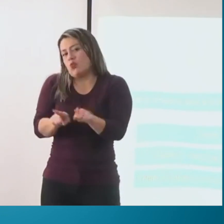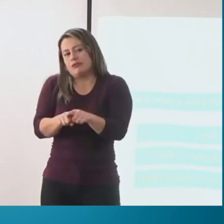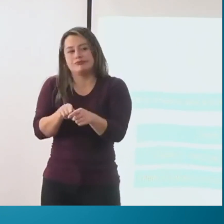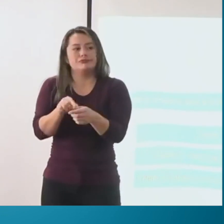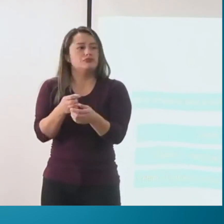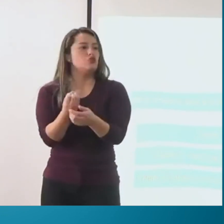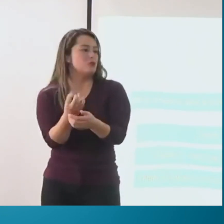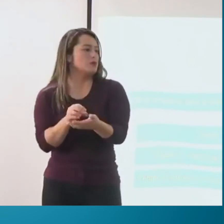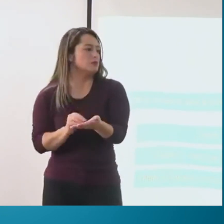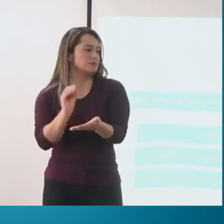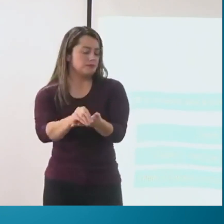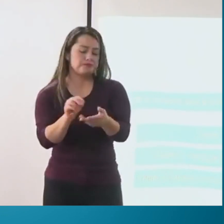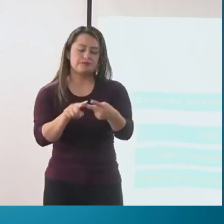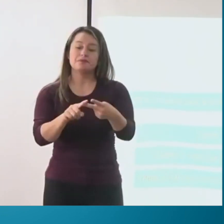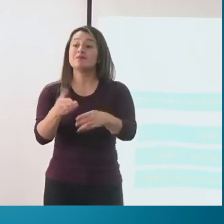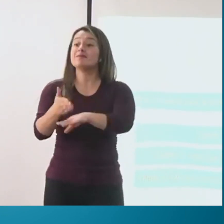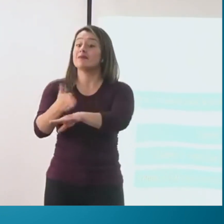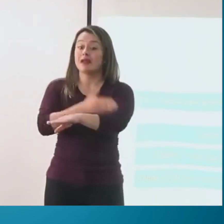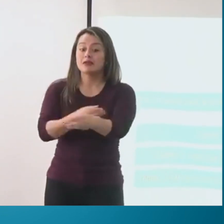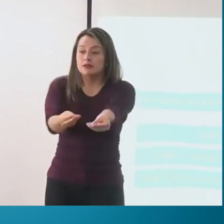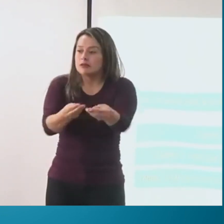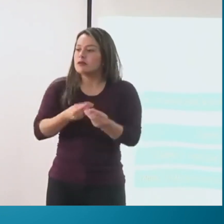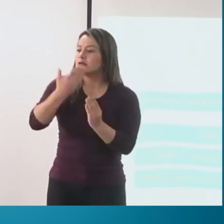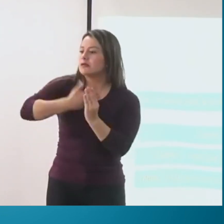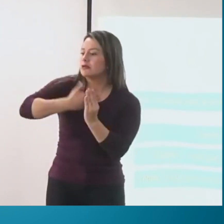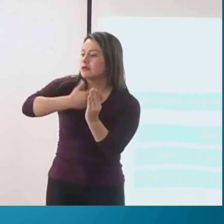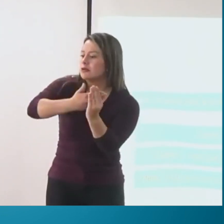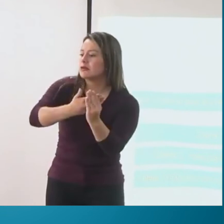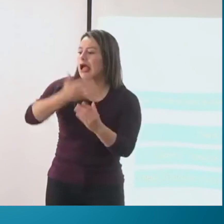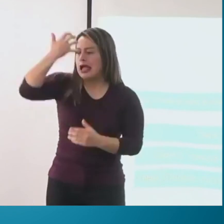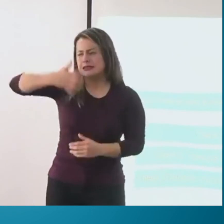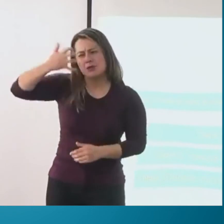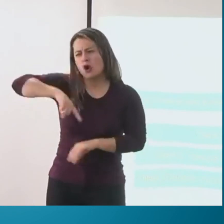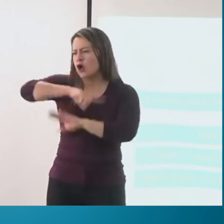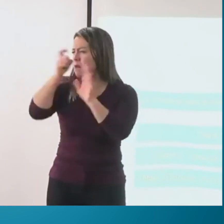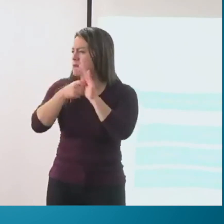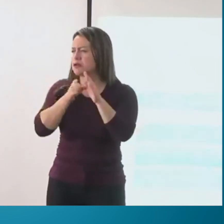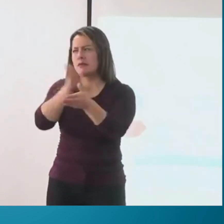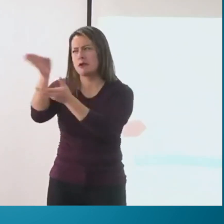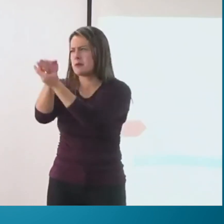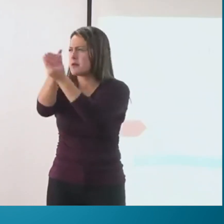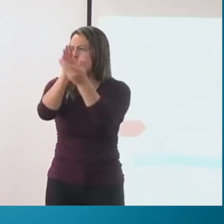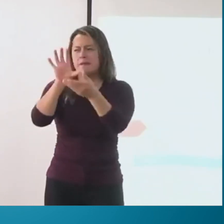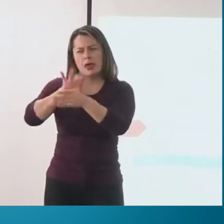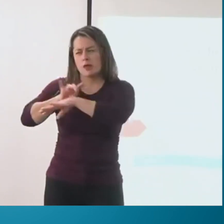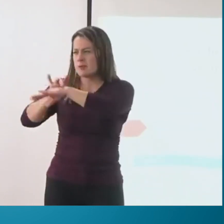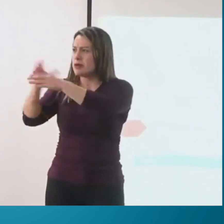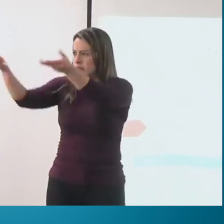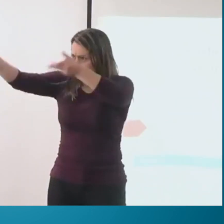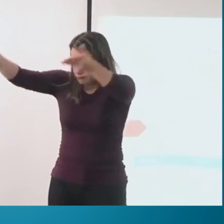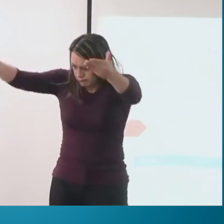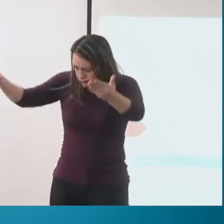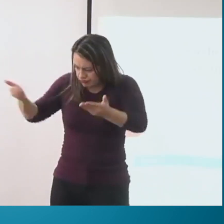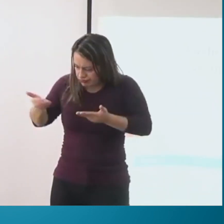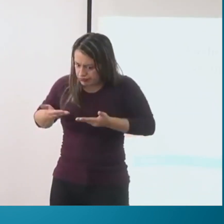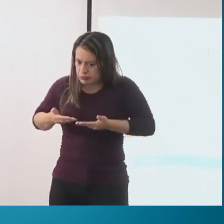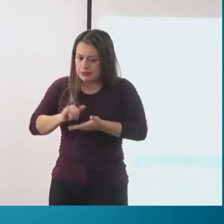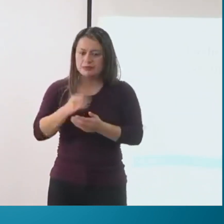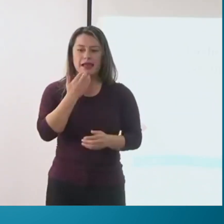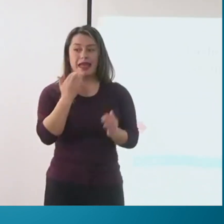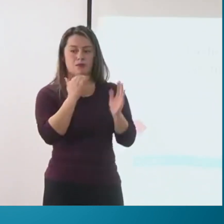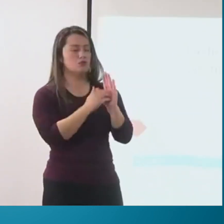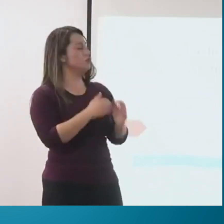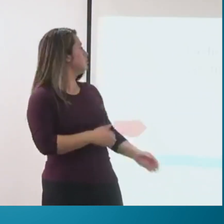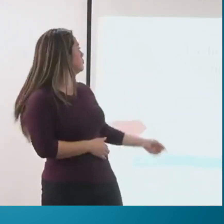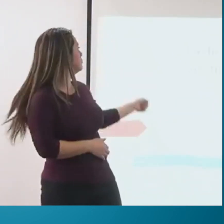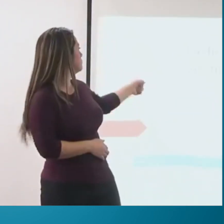todos los exámenes diagnósticos clínicos y paraclínicos para poder calificar. ¿Sí? Les traje este